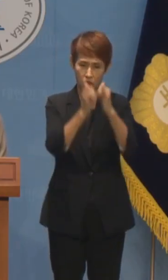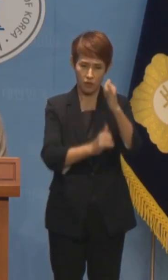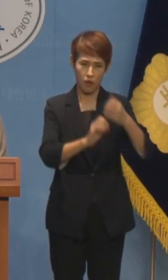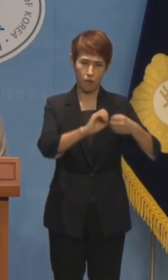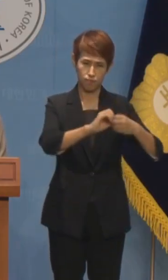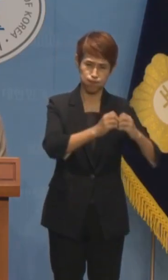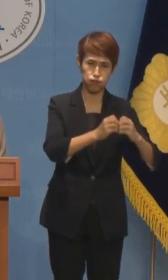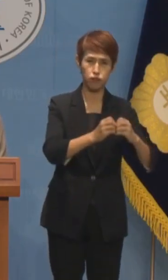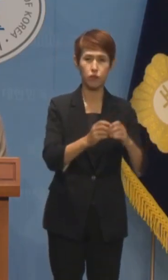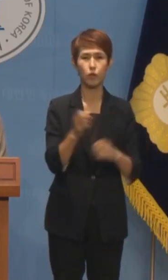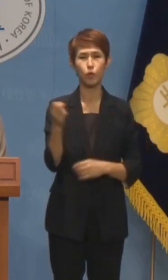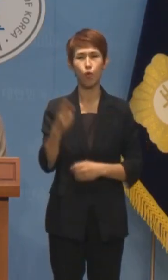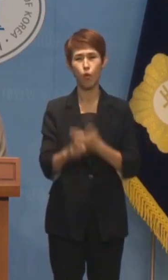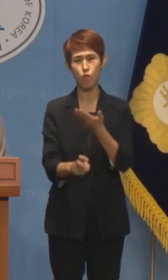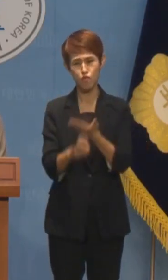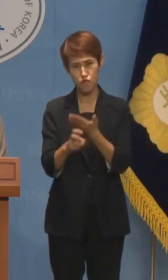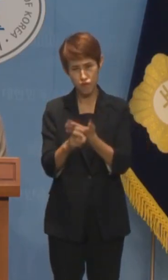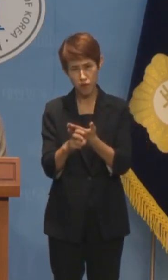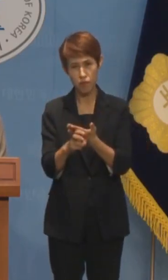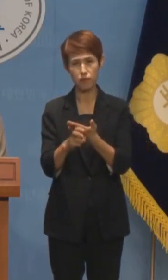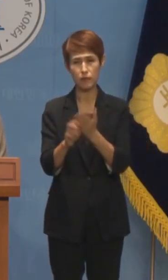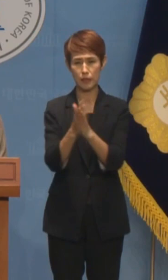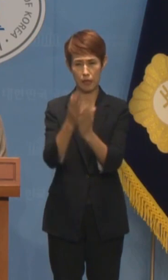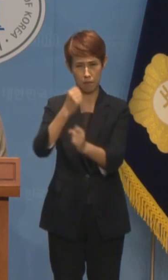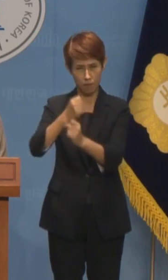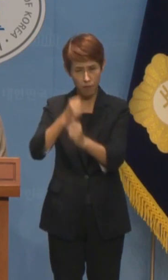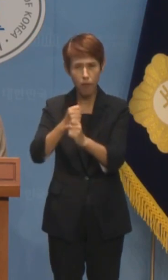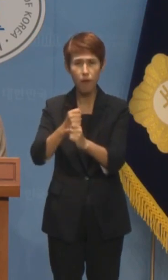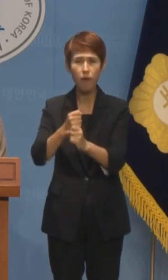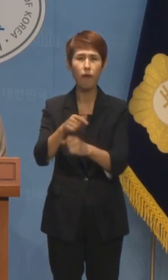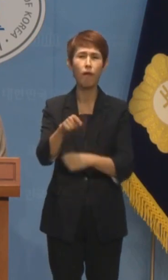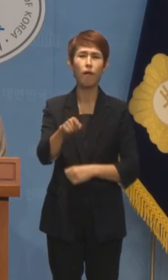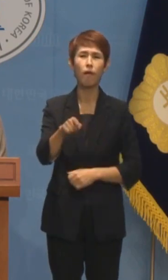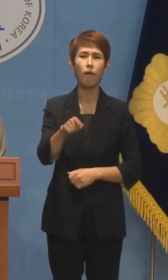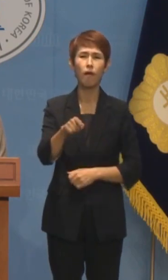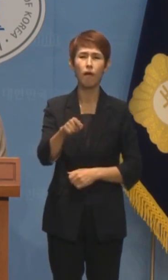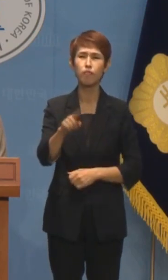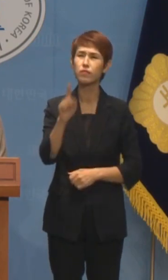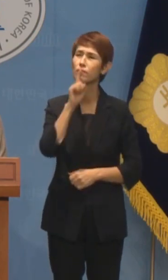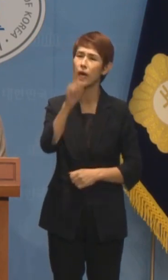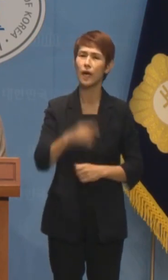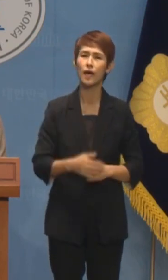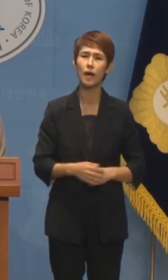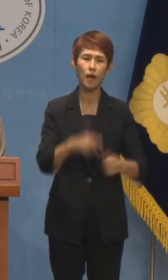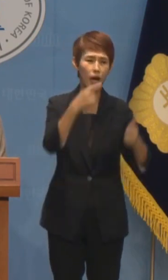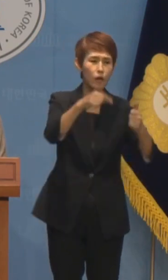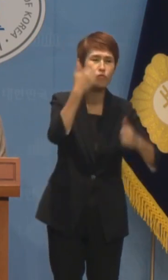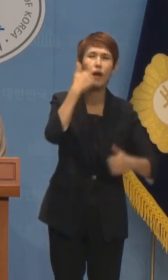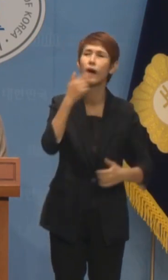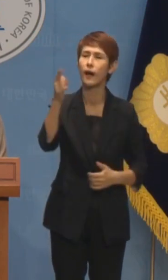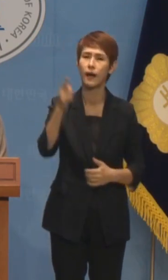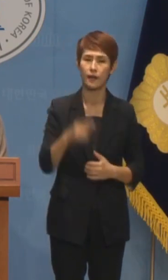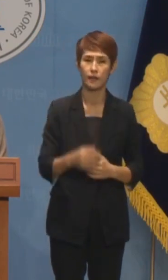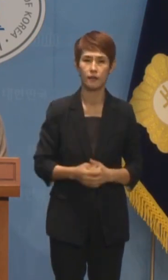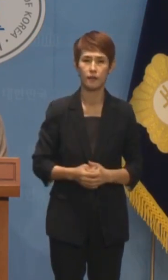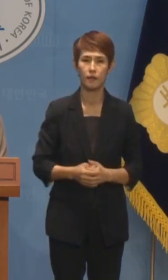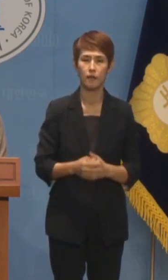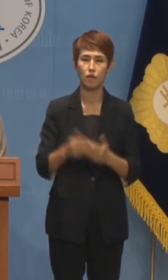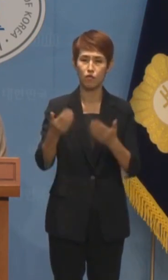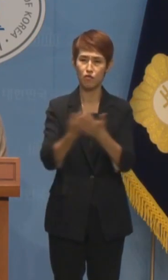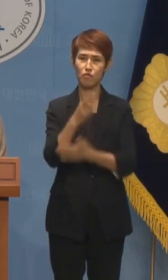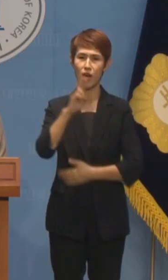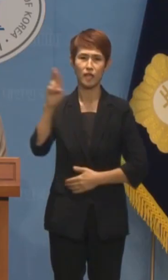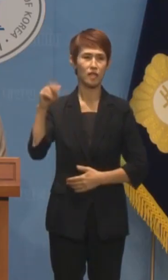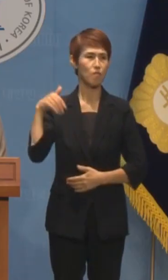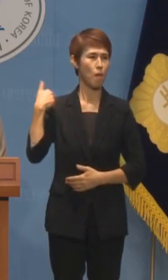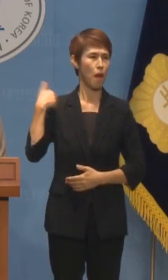물론이고 불법으로 얼룩진 급조 교과서로 대체 누가 누구를 가르치겠다는 겁니까? 뉴라이트를 모른다면서